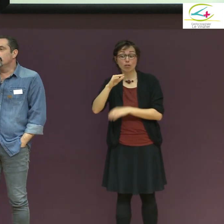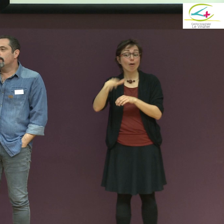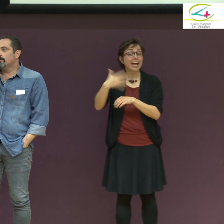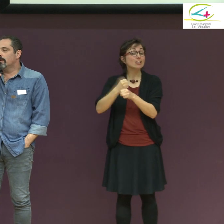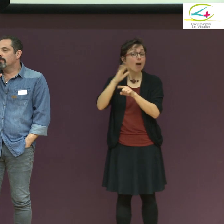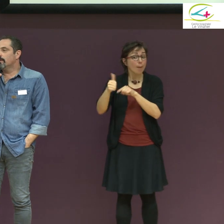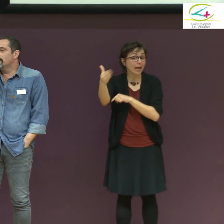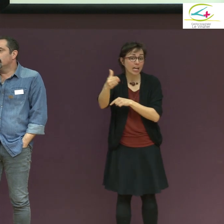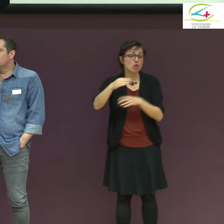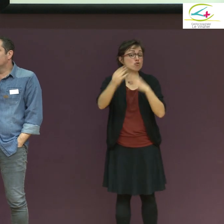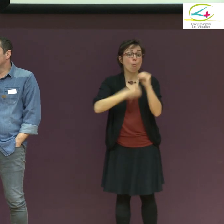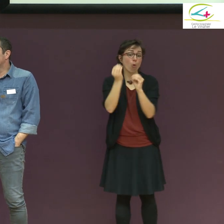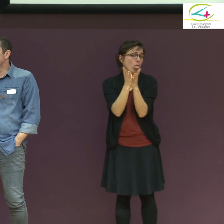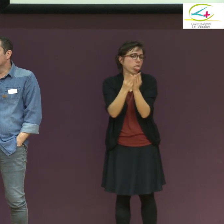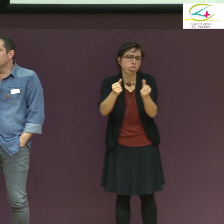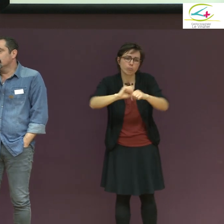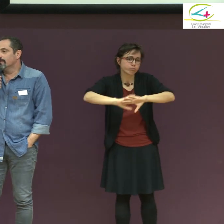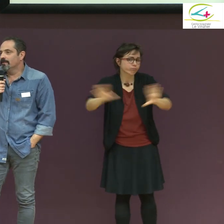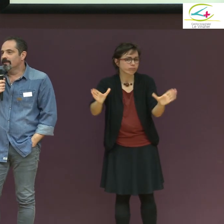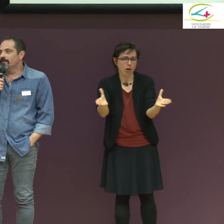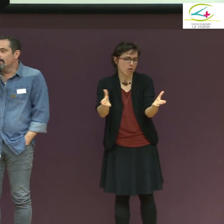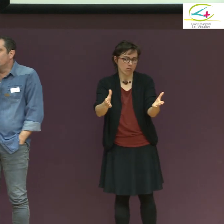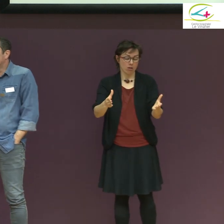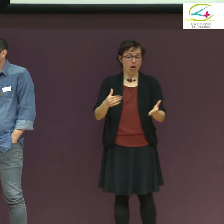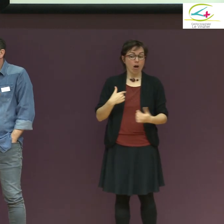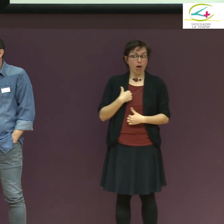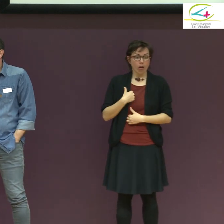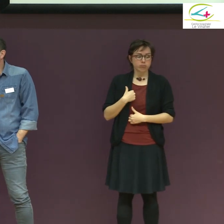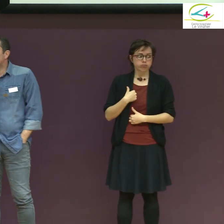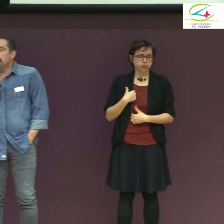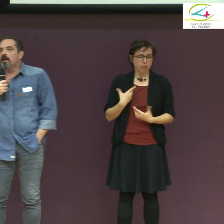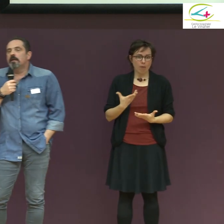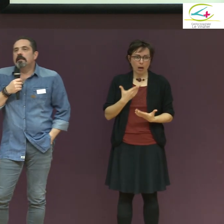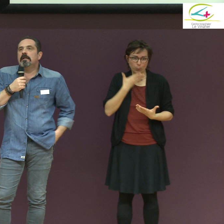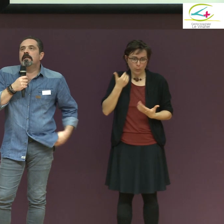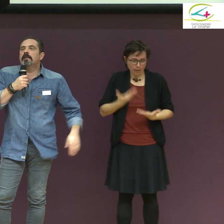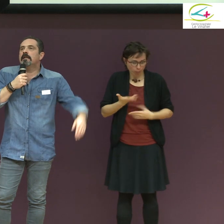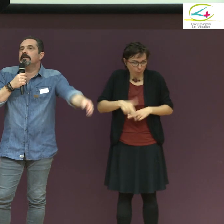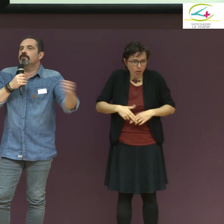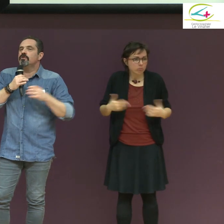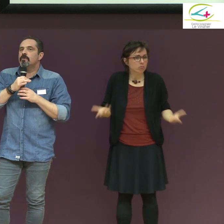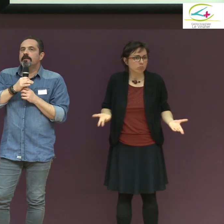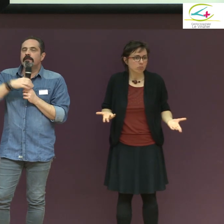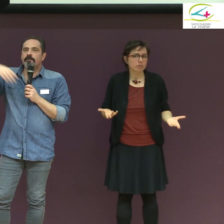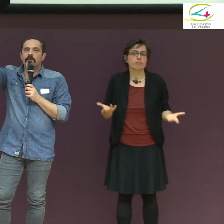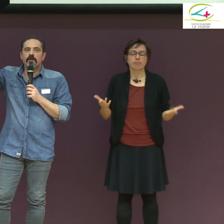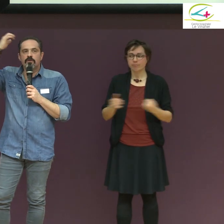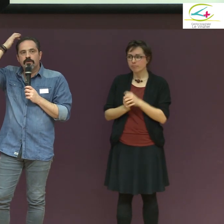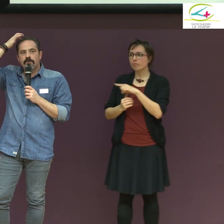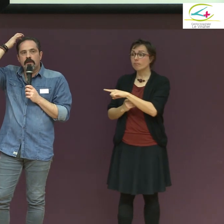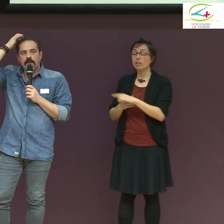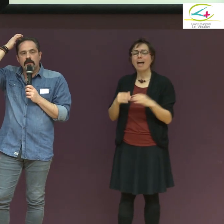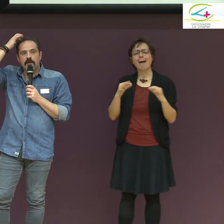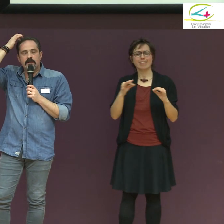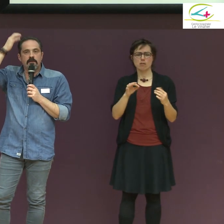Ouais, il vaut mieux prendre de la cocaïne alors plutôt que de suicide. Enfin, profitons, quoi. Alors, la question du choix, c'est vraiment quelque